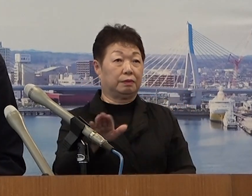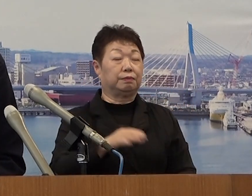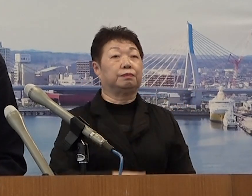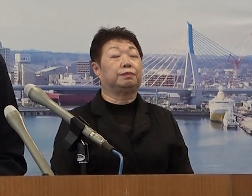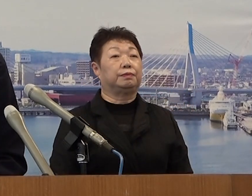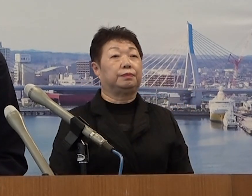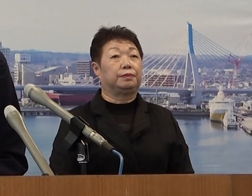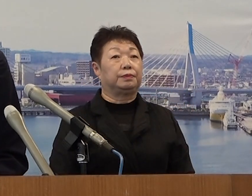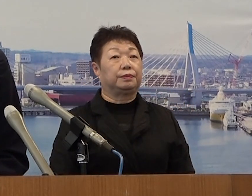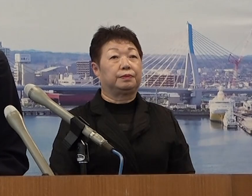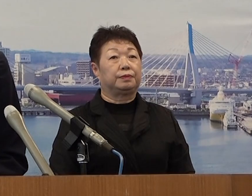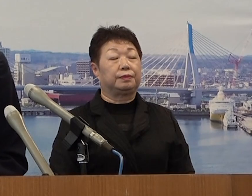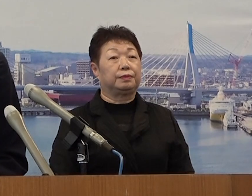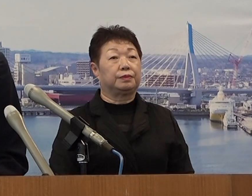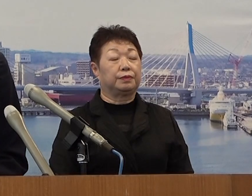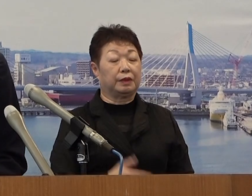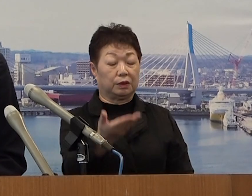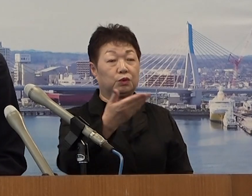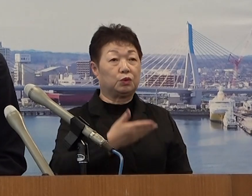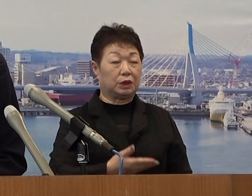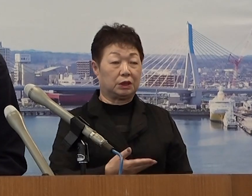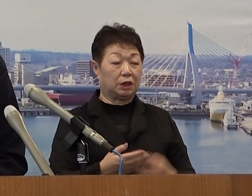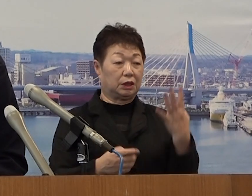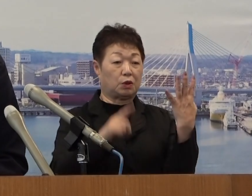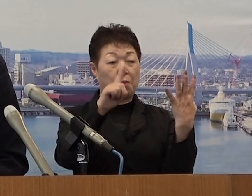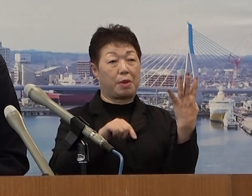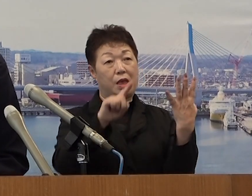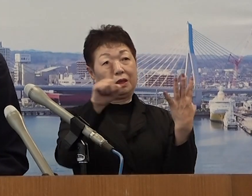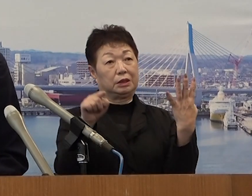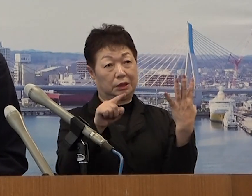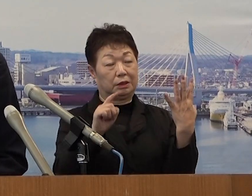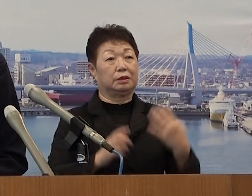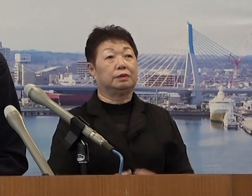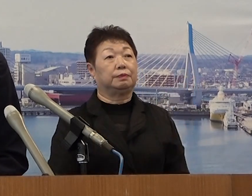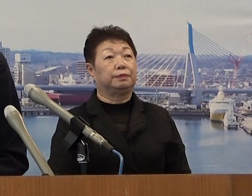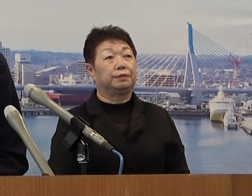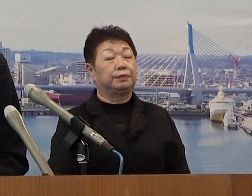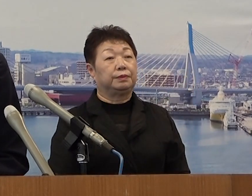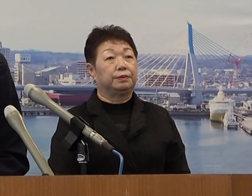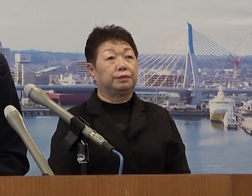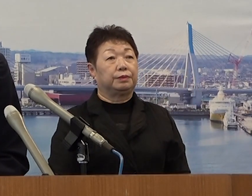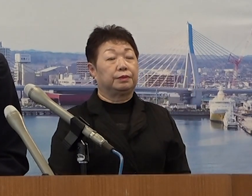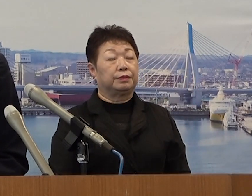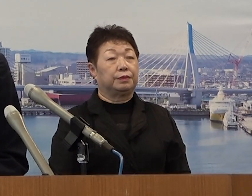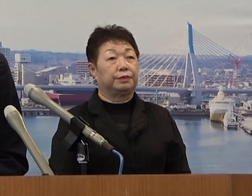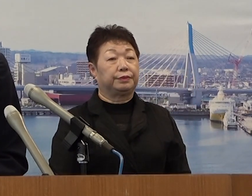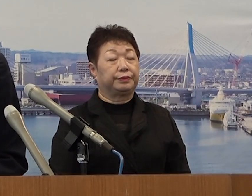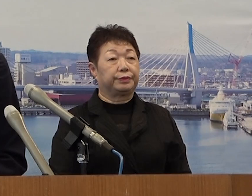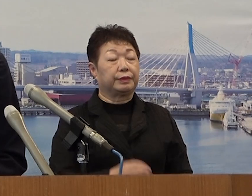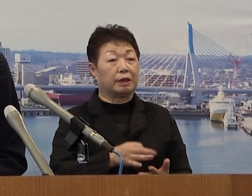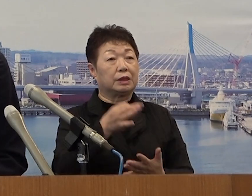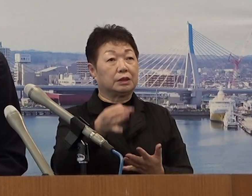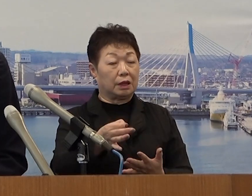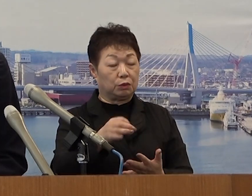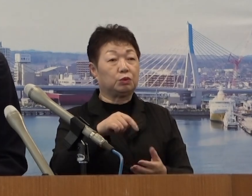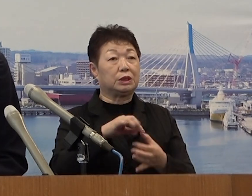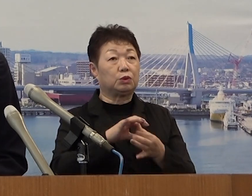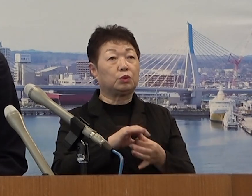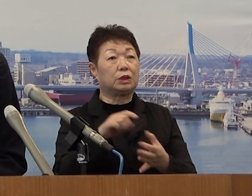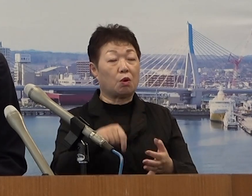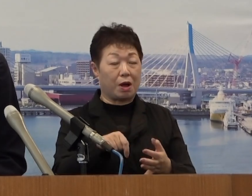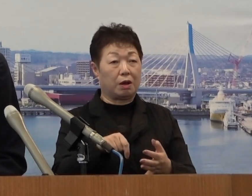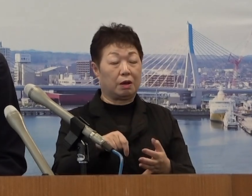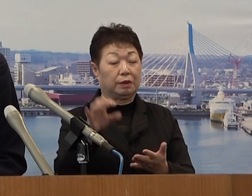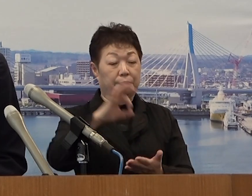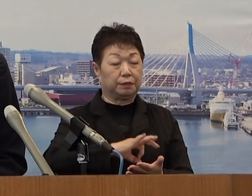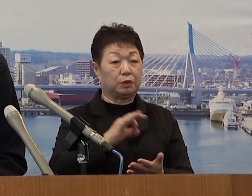。次に4ページをご覧ください。歳入につきましては国庫